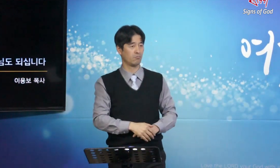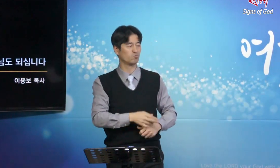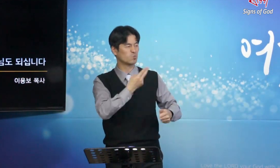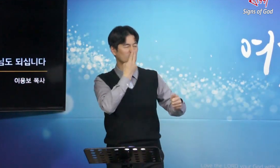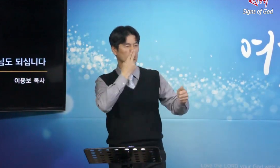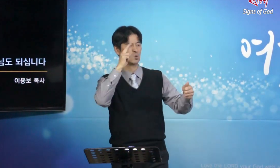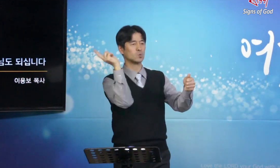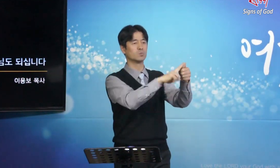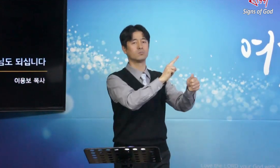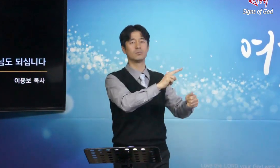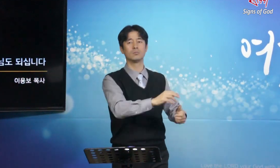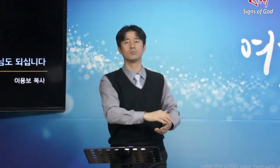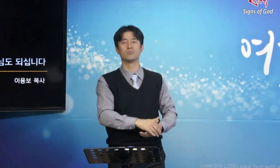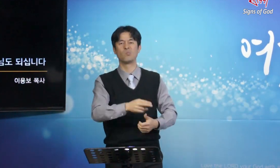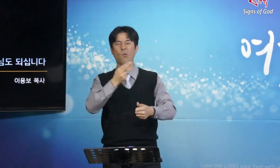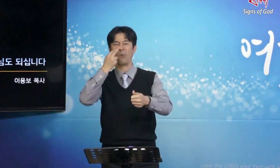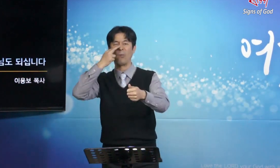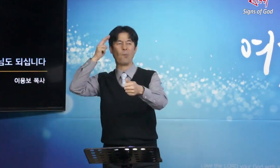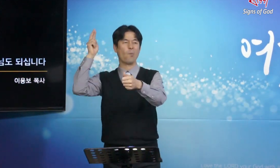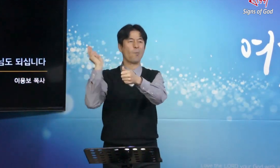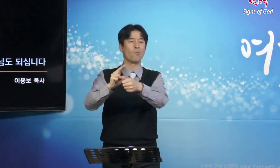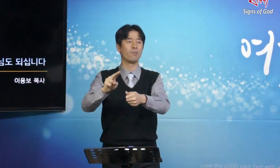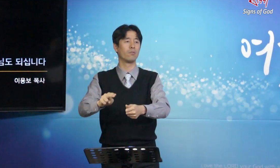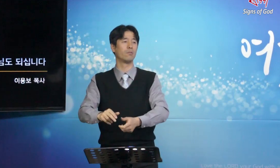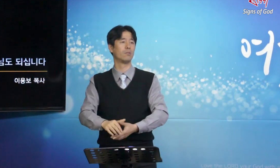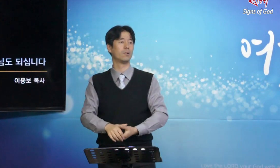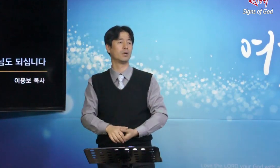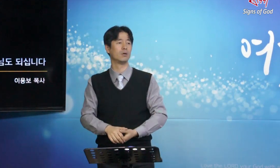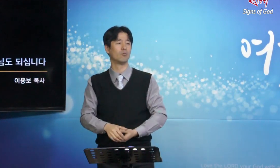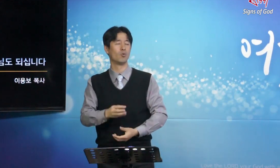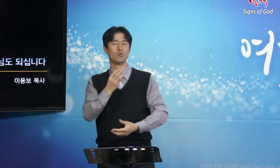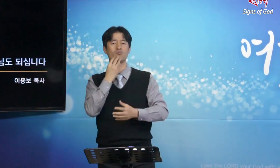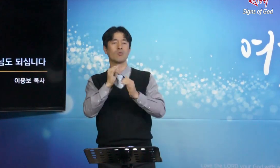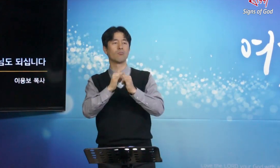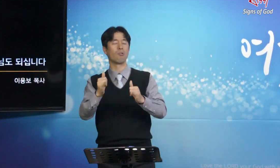의가 그들에게 선포되지 않는다라고 멸시하고 그들을